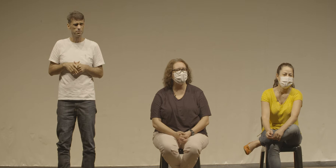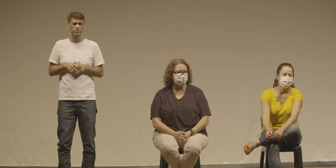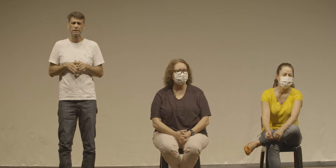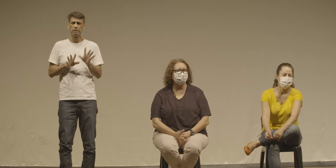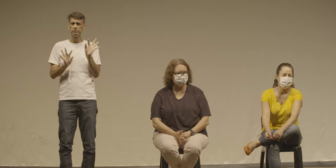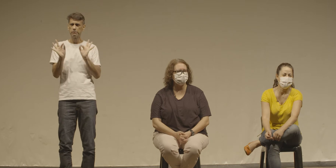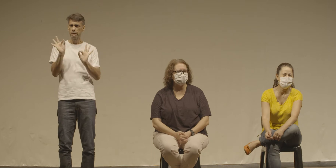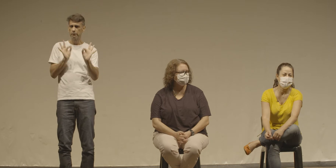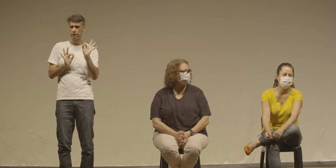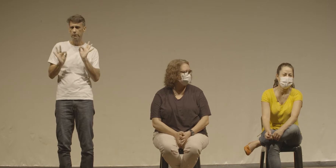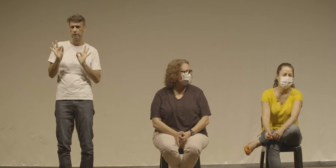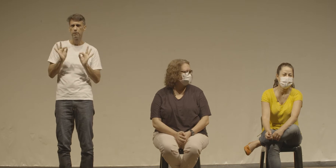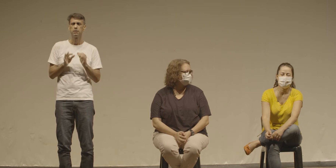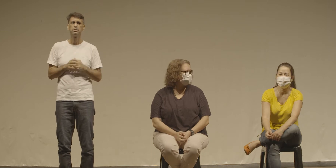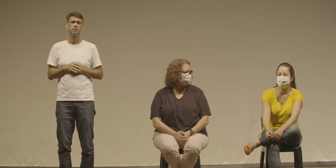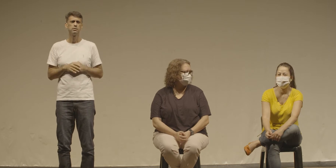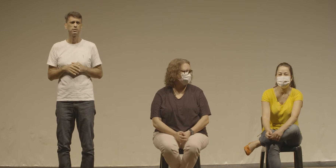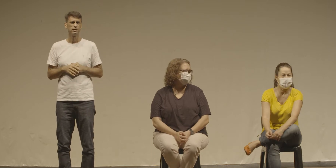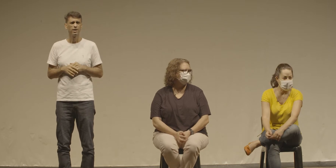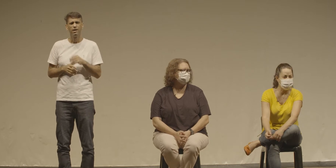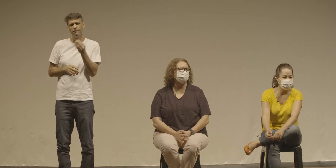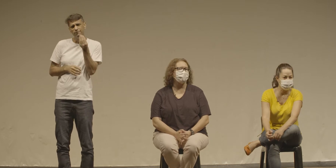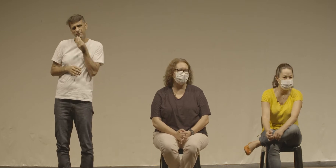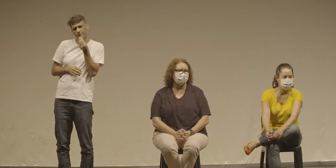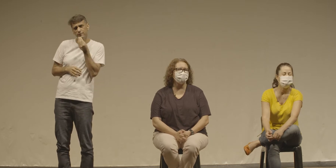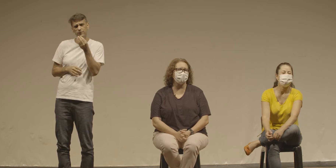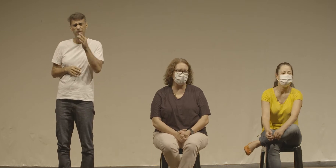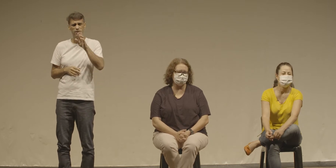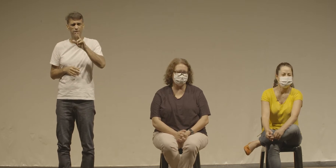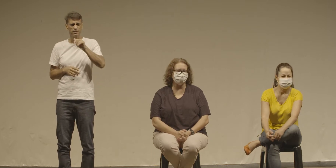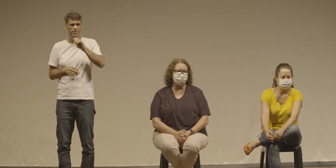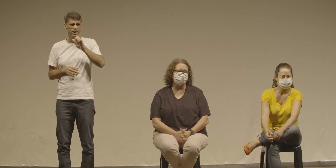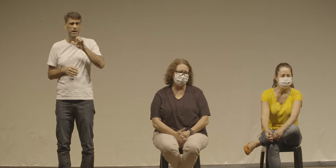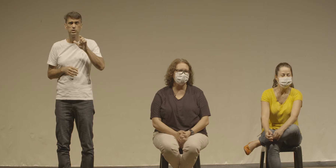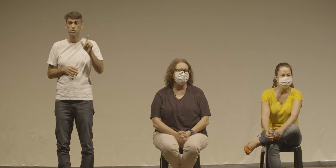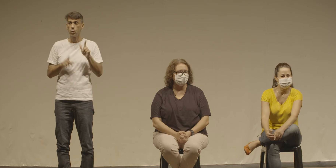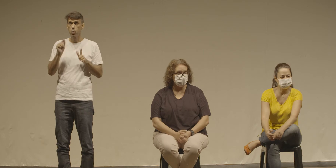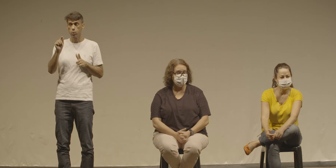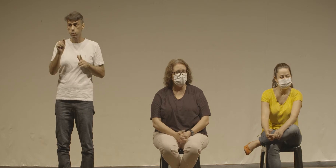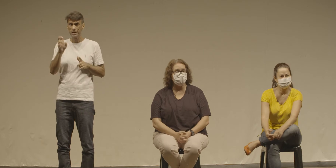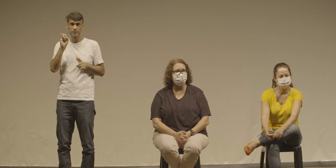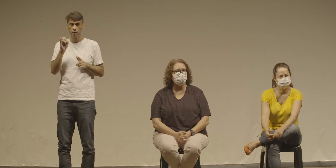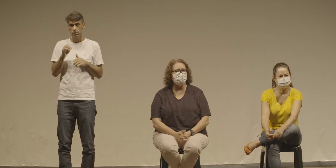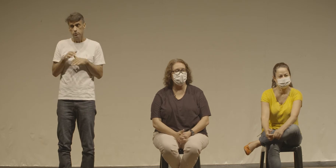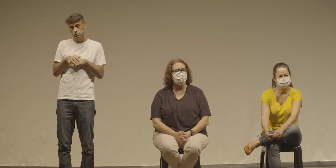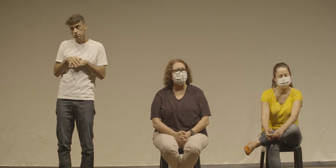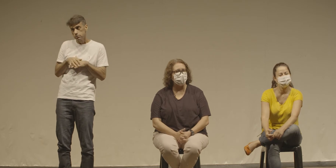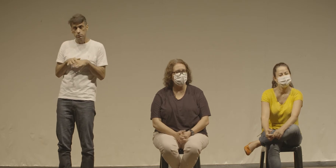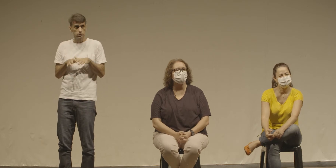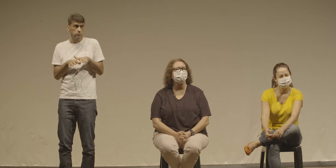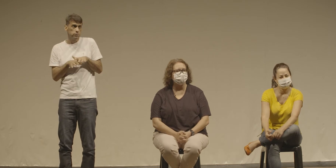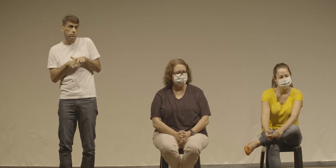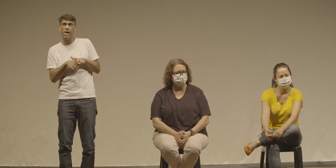delicada. Tinha que ser frágil, né? Tinha que frágil, ser doente. Para que ela pudesse ter um marido que